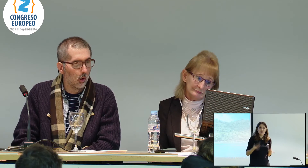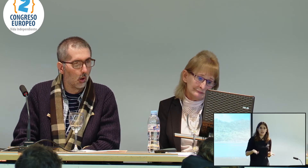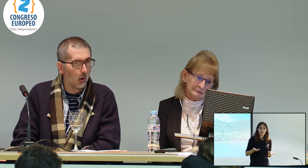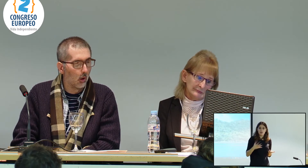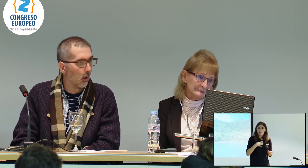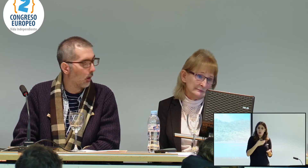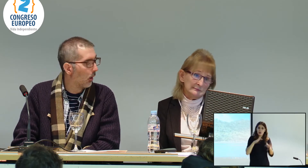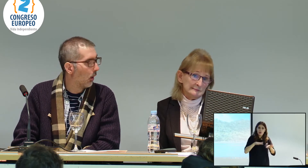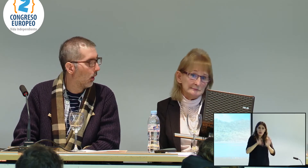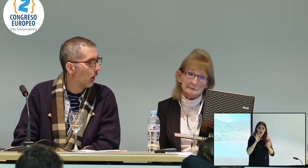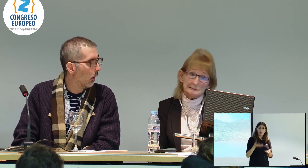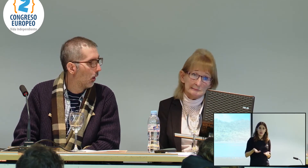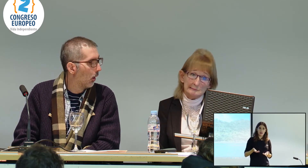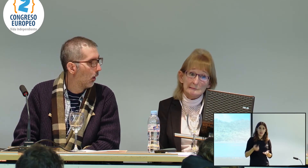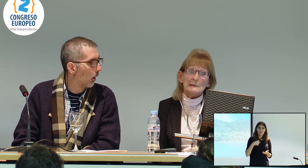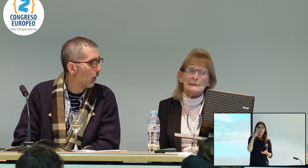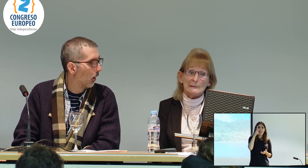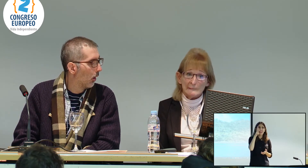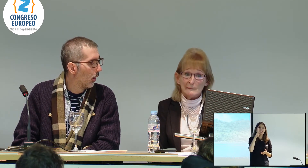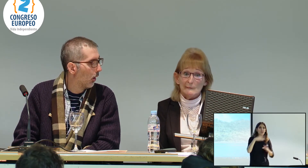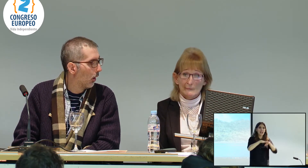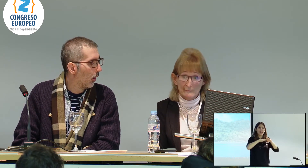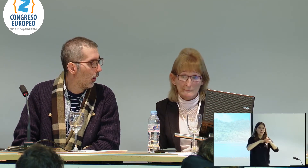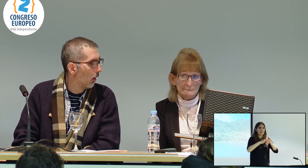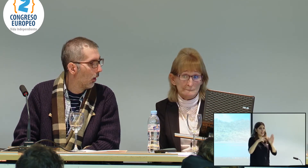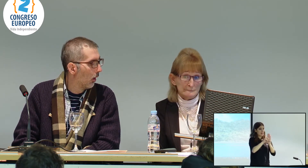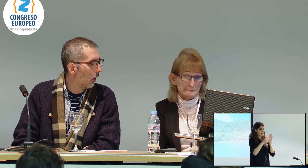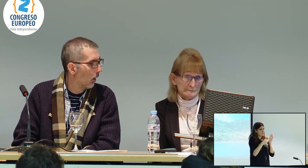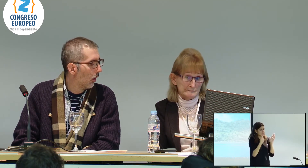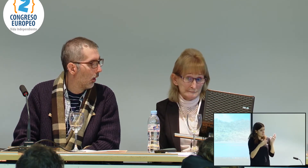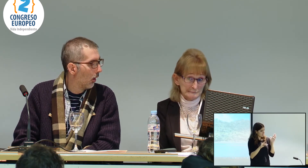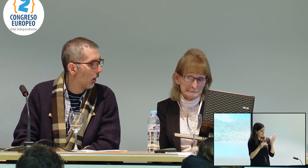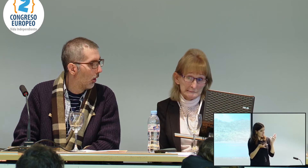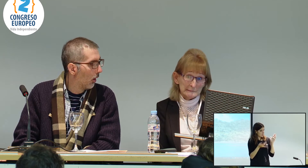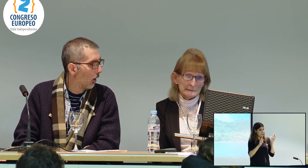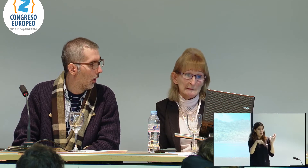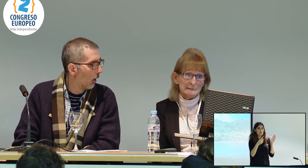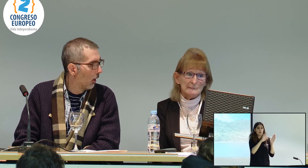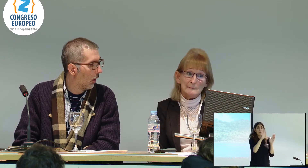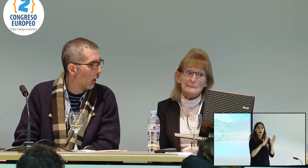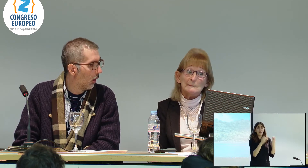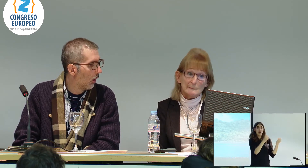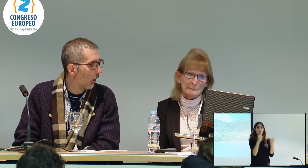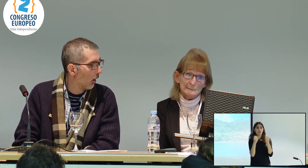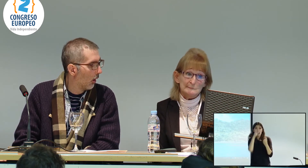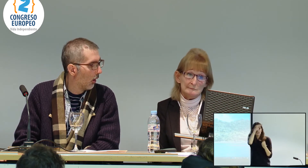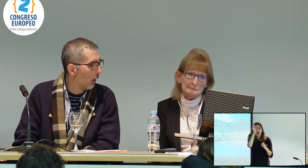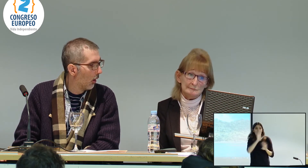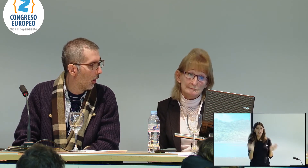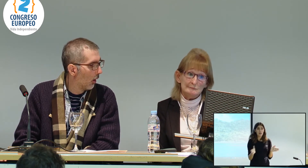vivir. Un derecho elemental normado por nuestras leyes, pero que al parecer las autoridades